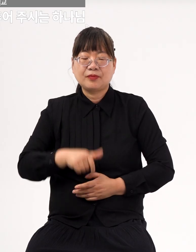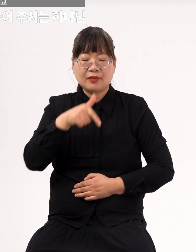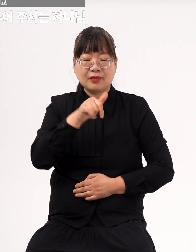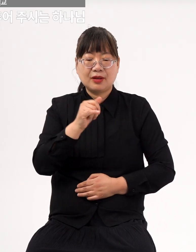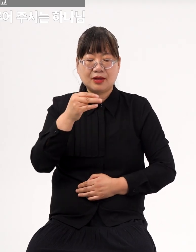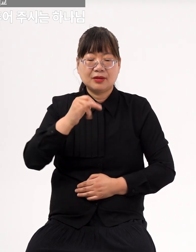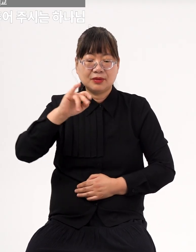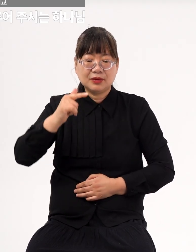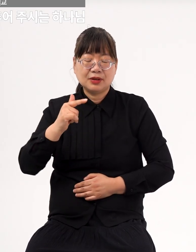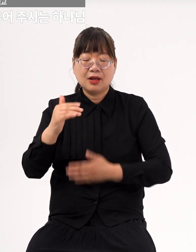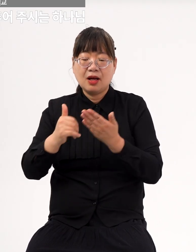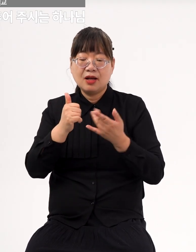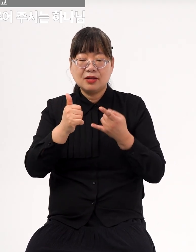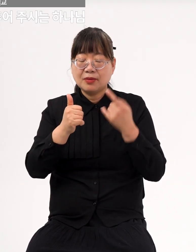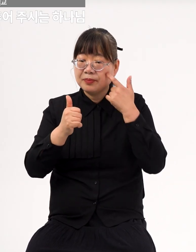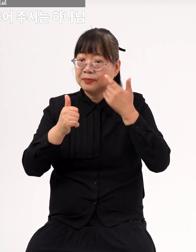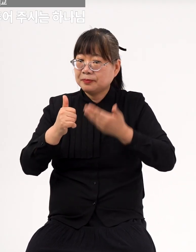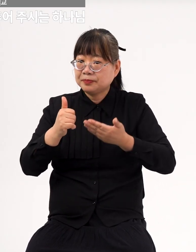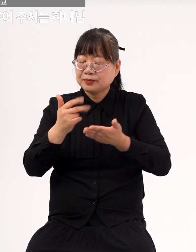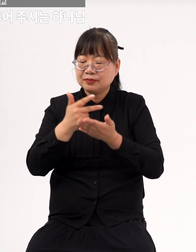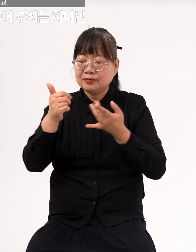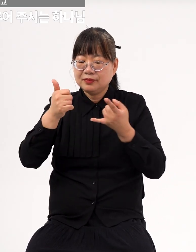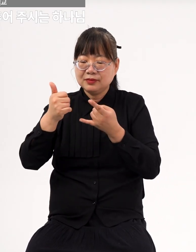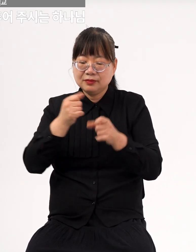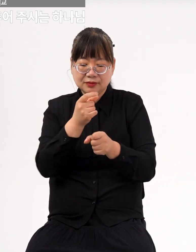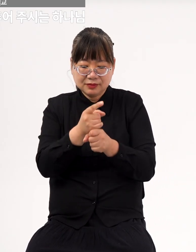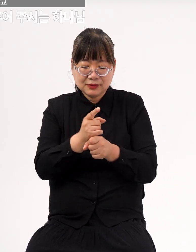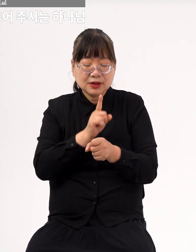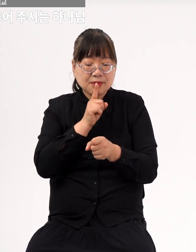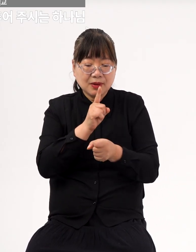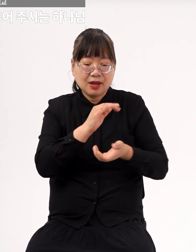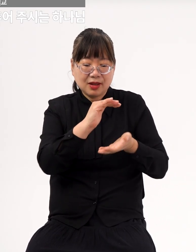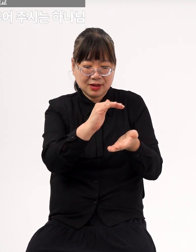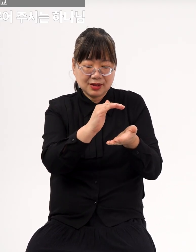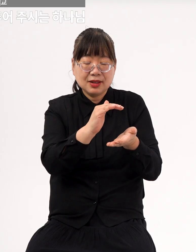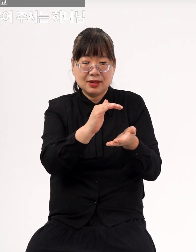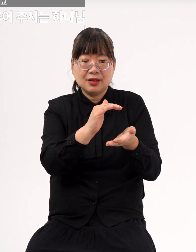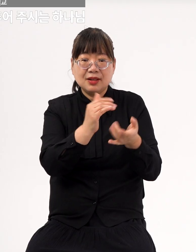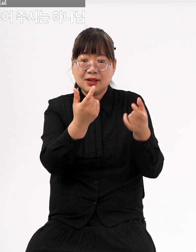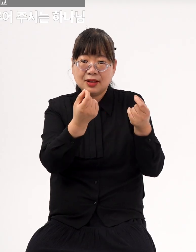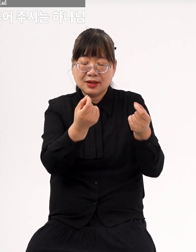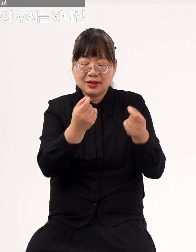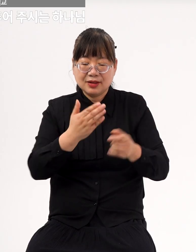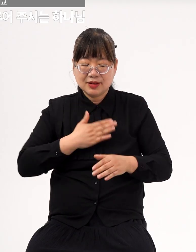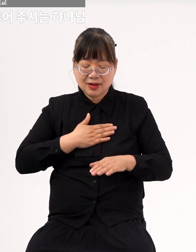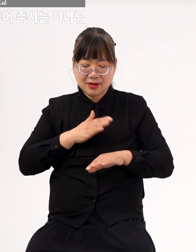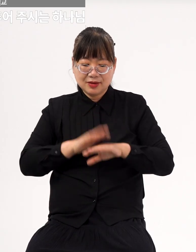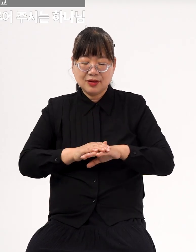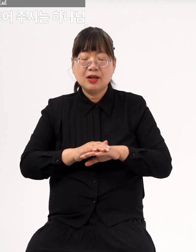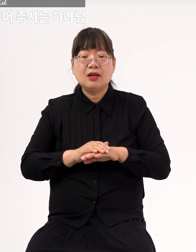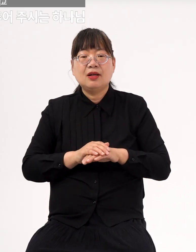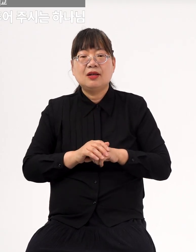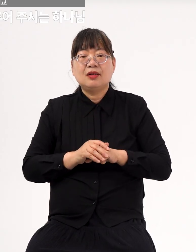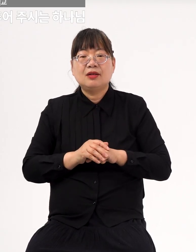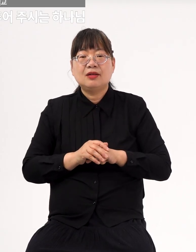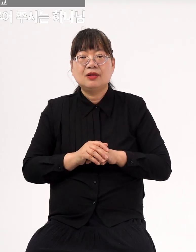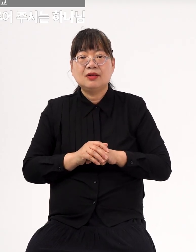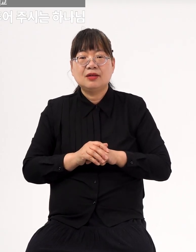기드온이 하나님께 여쭈어 주께서 이미 말씀하심 같이 내 손으로